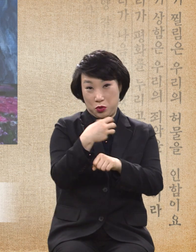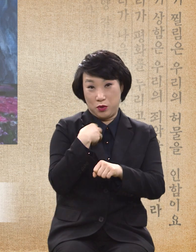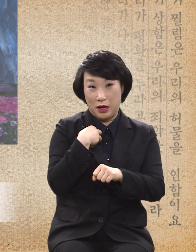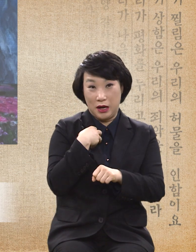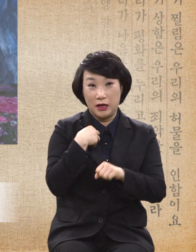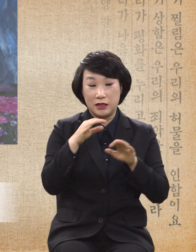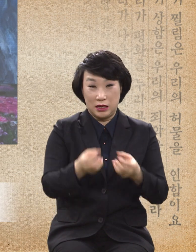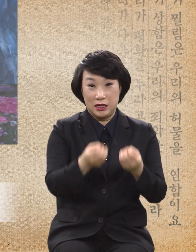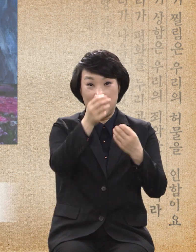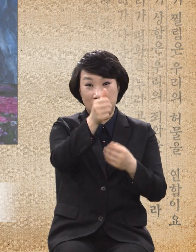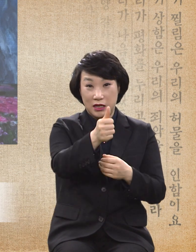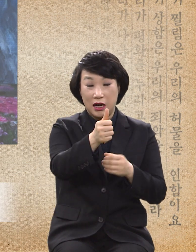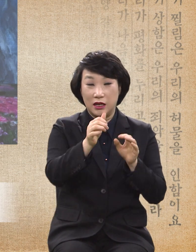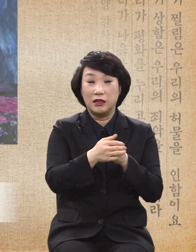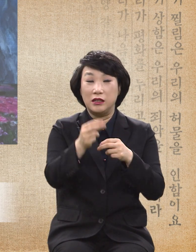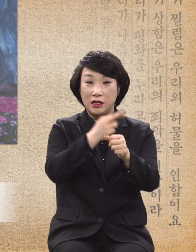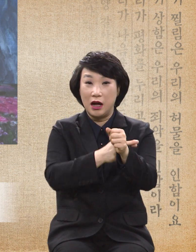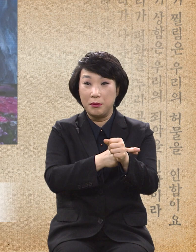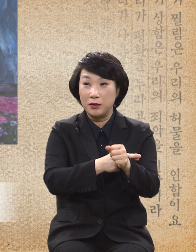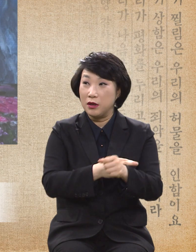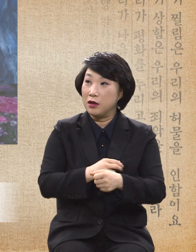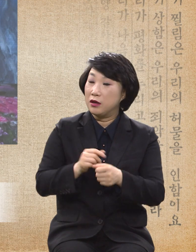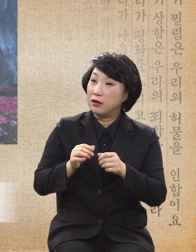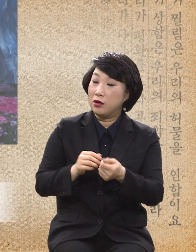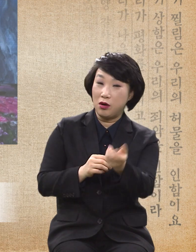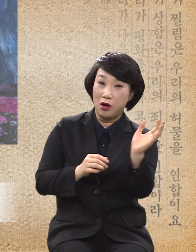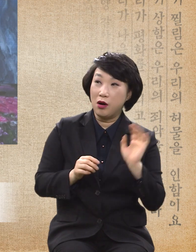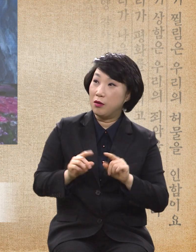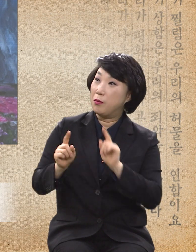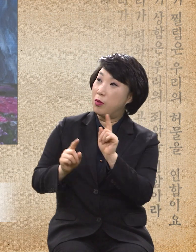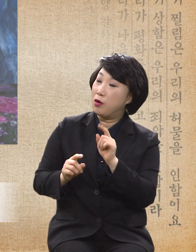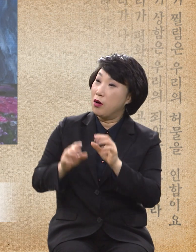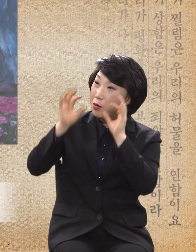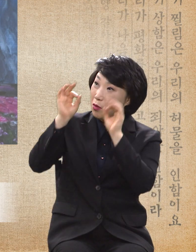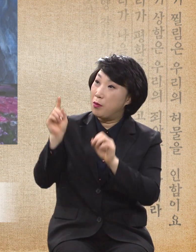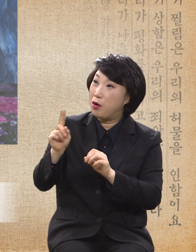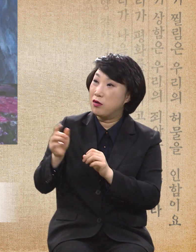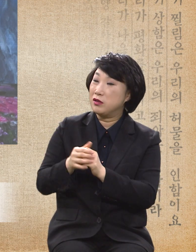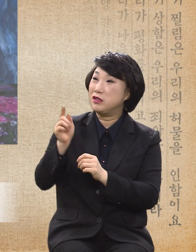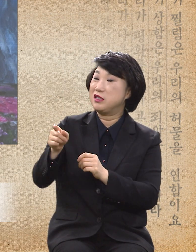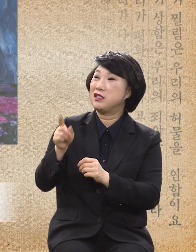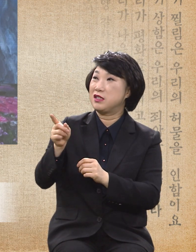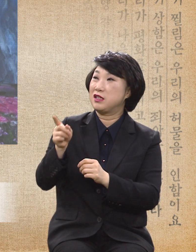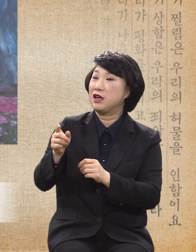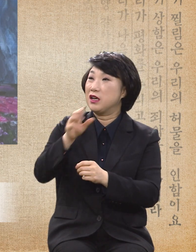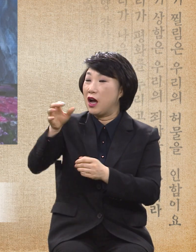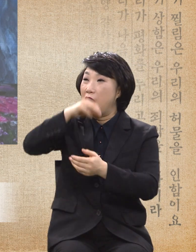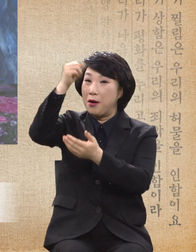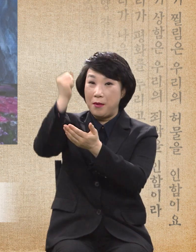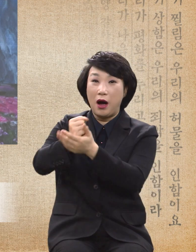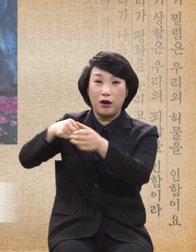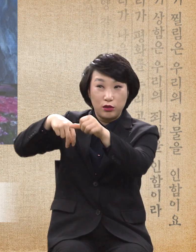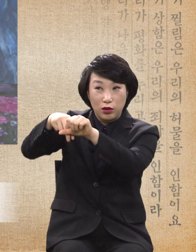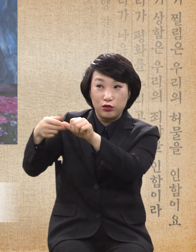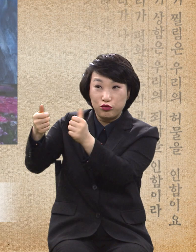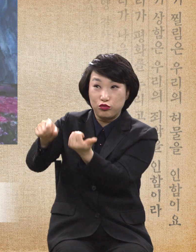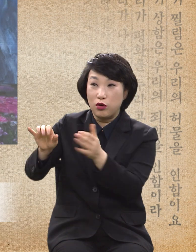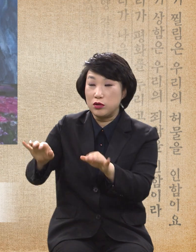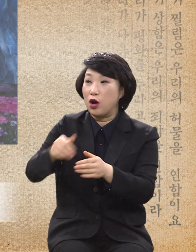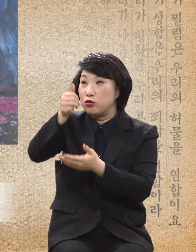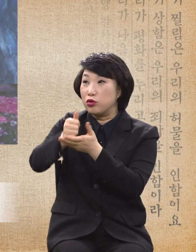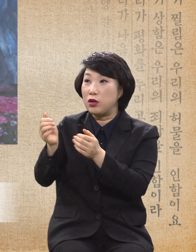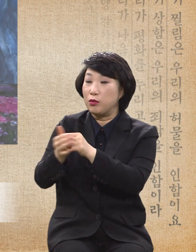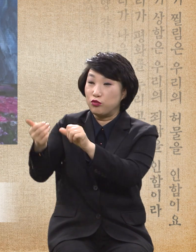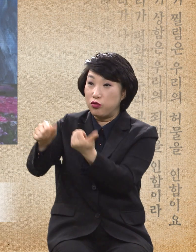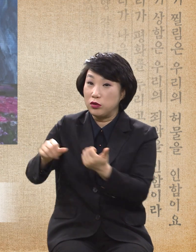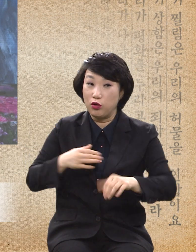서기관, 제사장, 납비들이 십자가에 매달아 죽인 종을, 아니 죄 아래서 죽은 자를